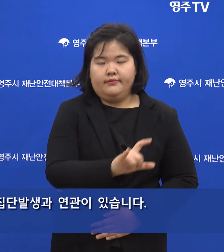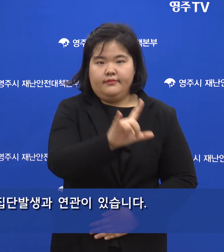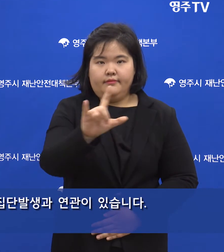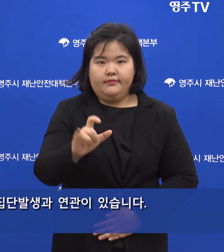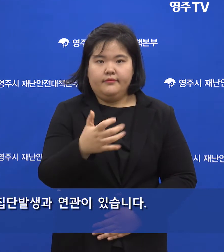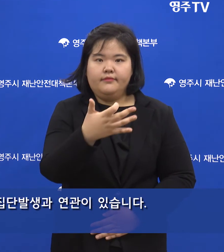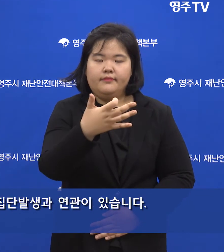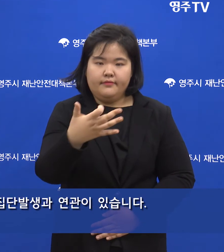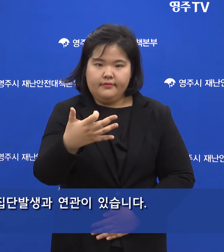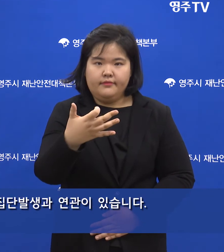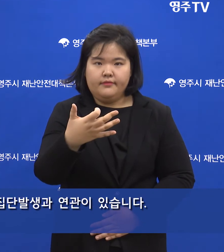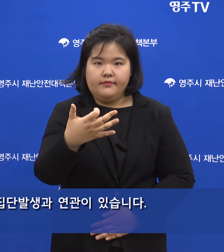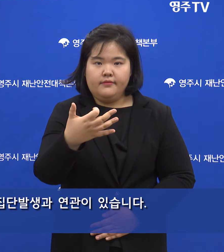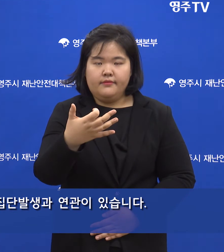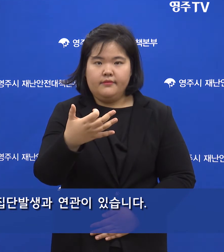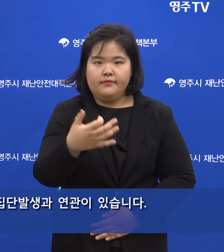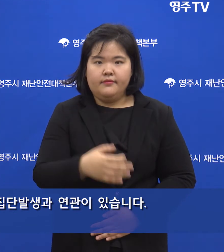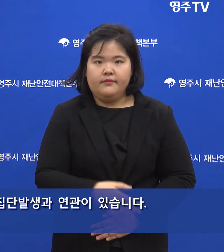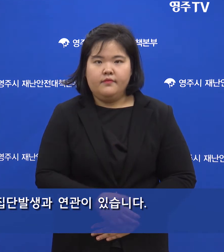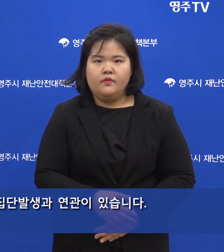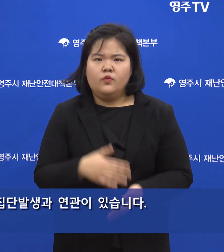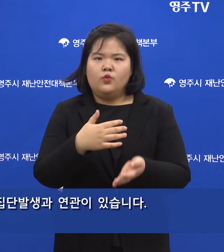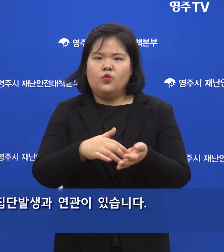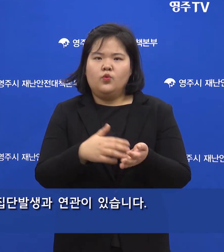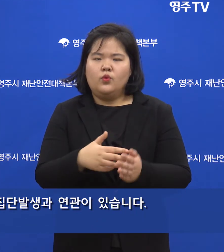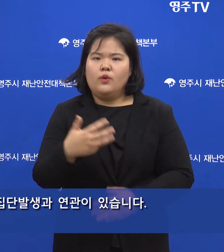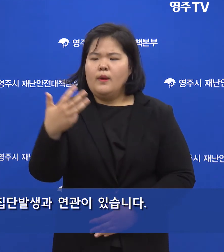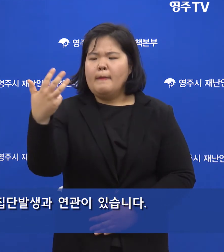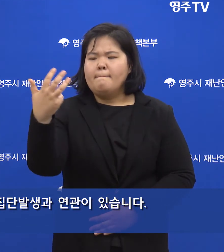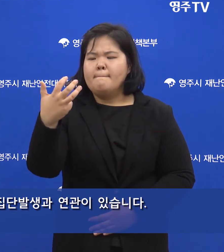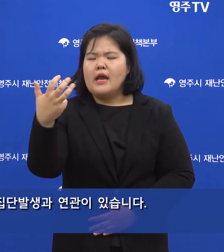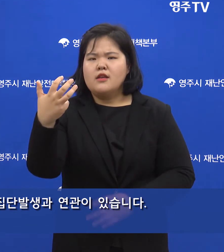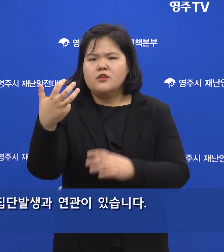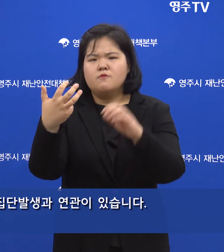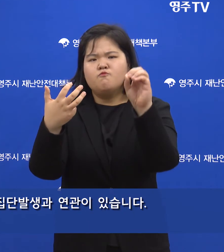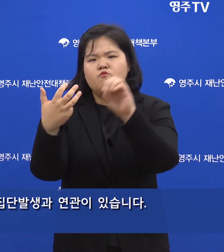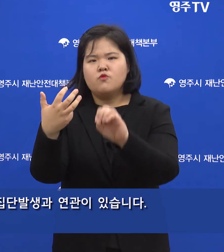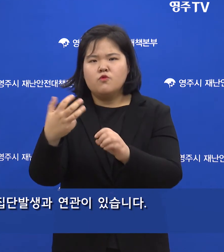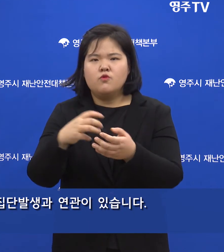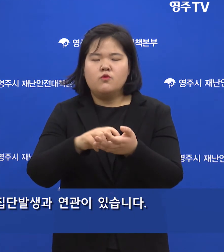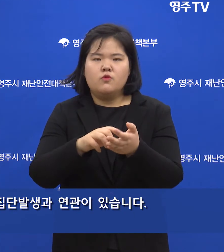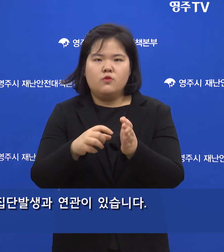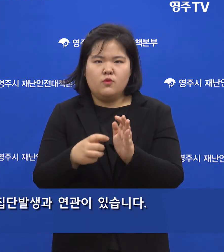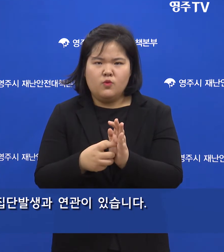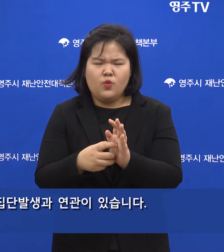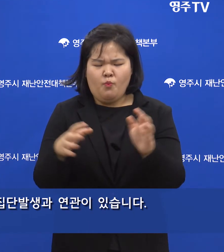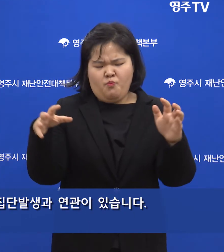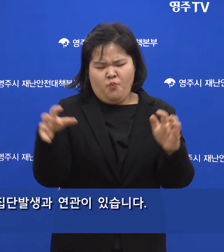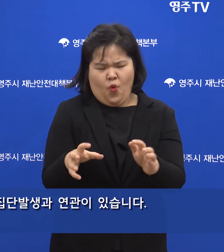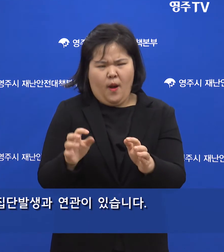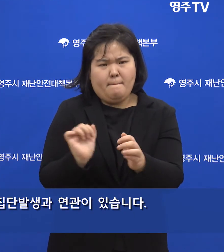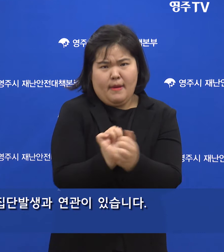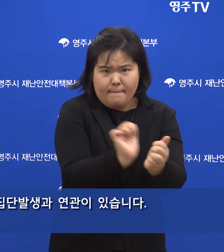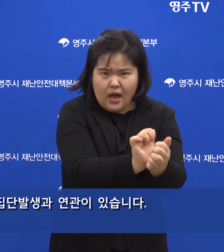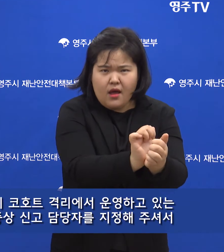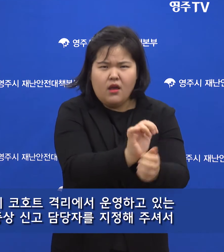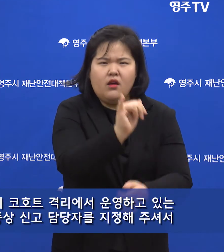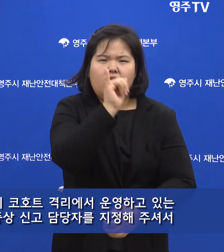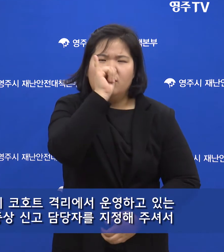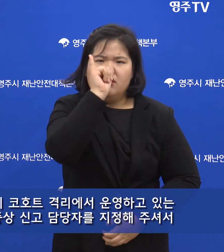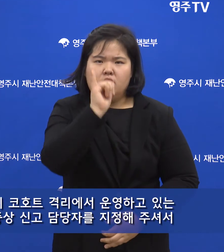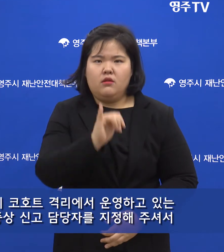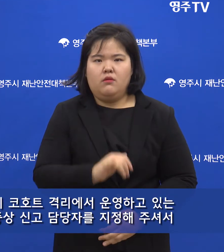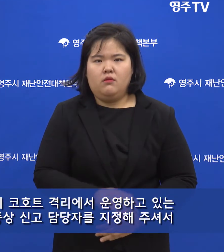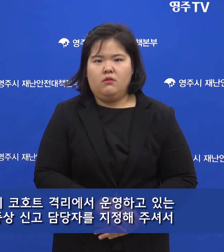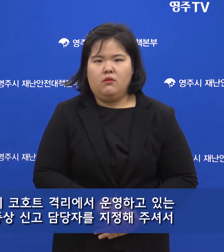코로나19의 추세가 약 80%는 집단 발생과 연관이 있습니다. 그렇게 확인이 되었습니다.